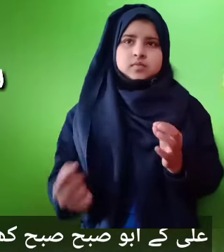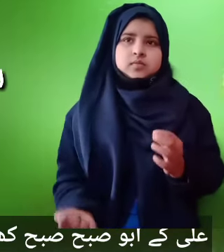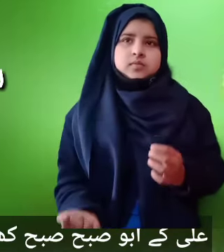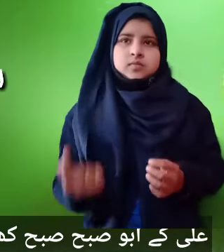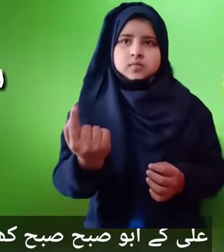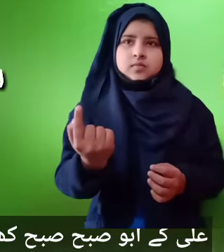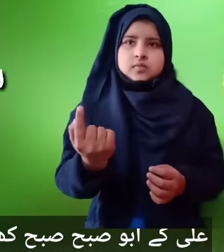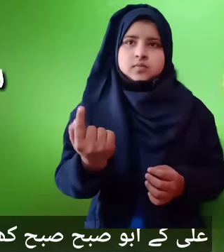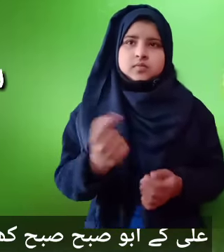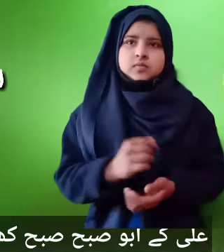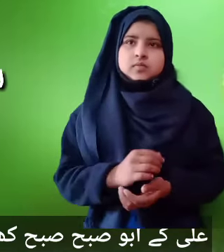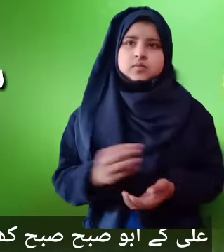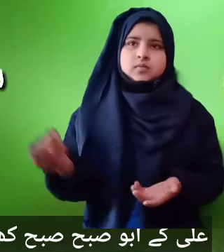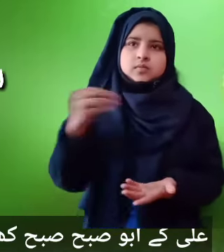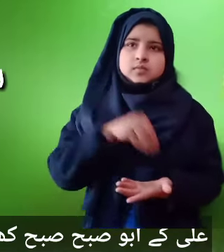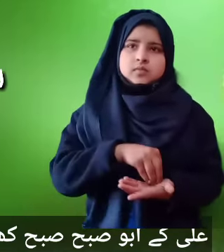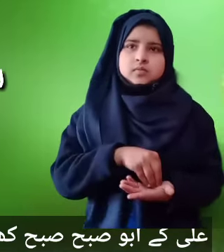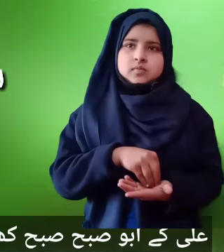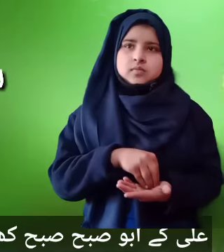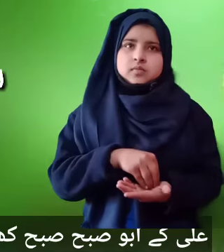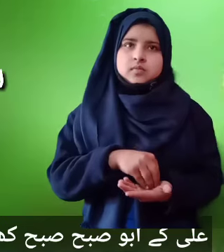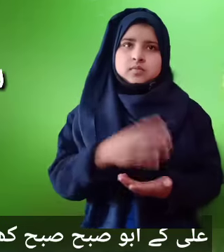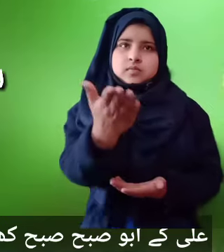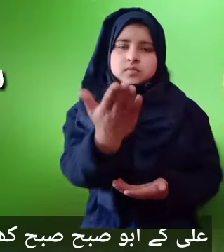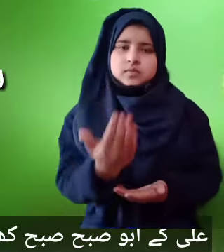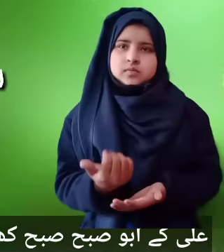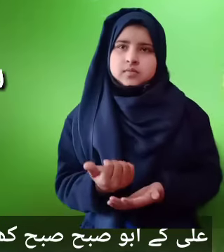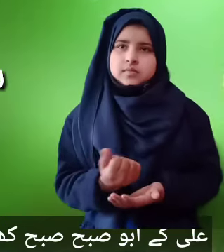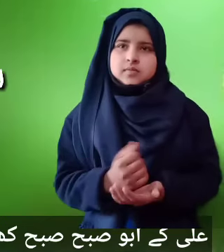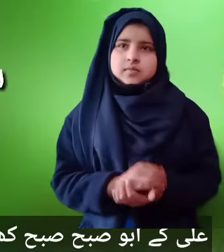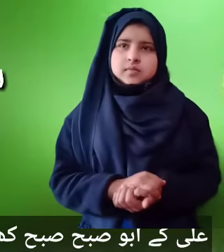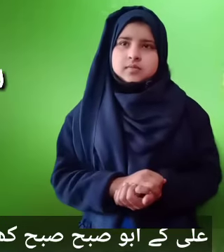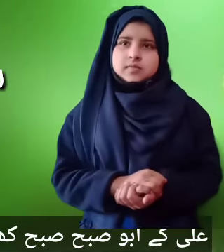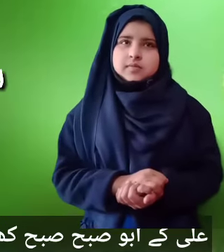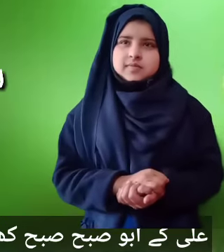गैस भरवा लाओ।